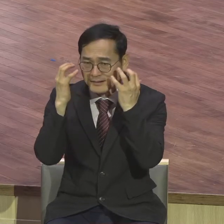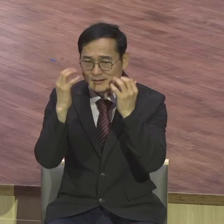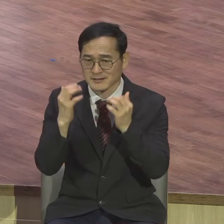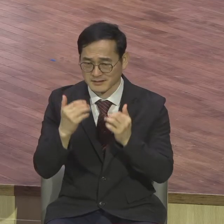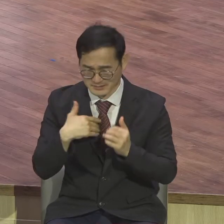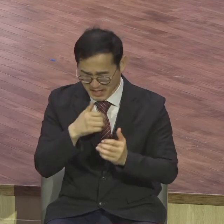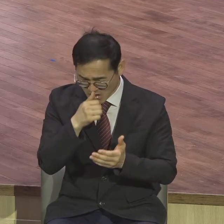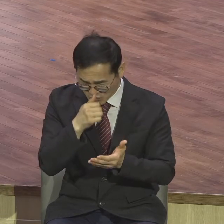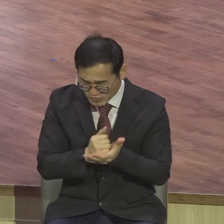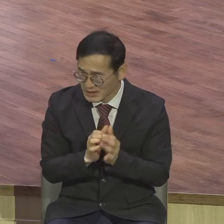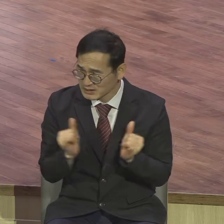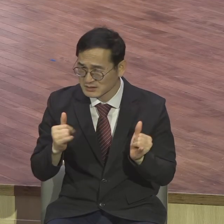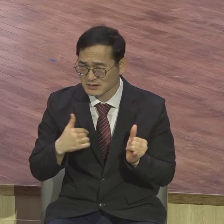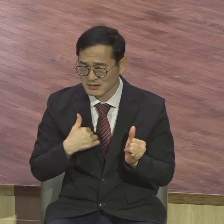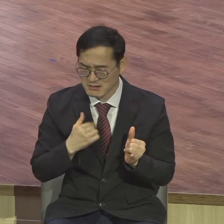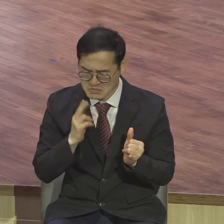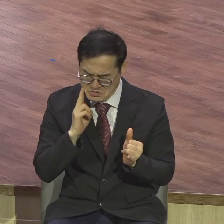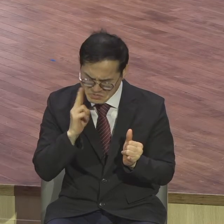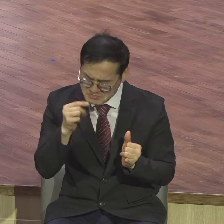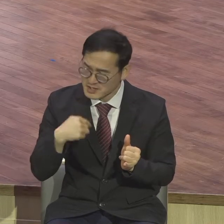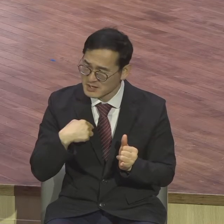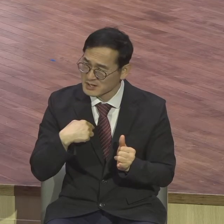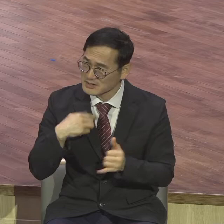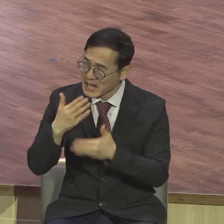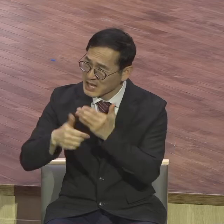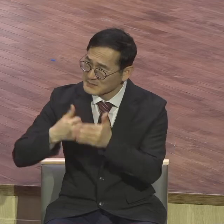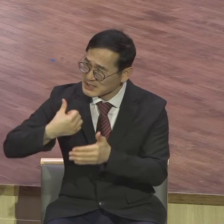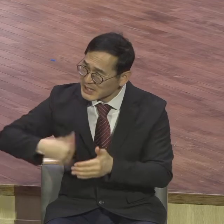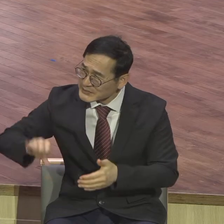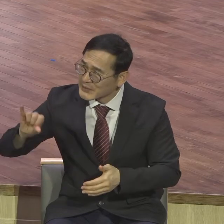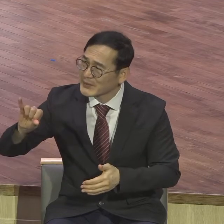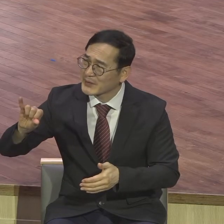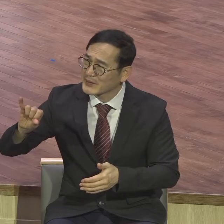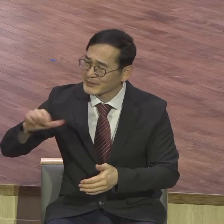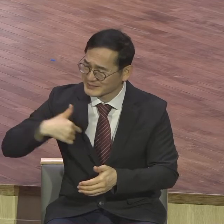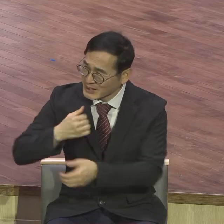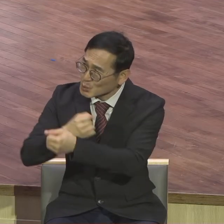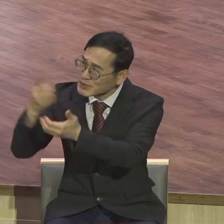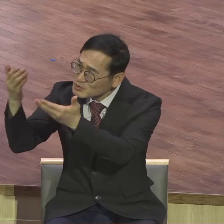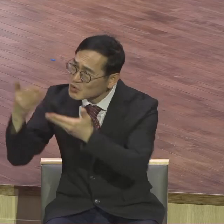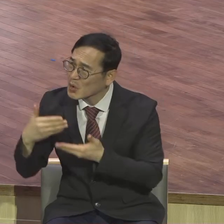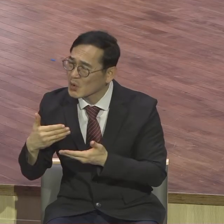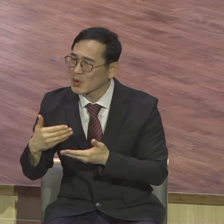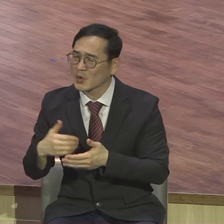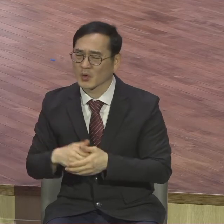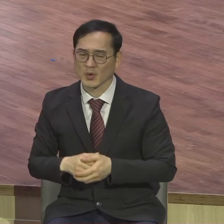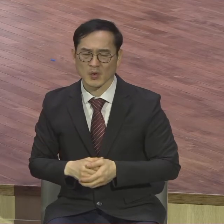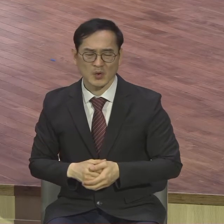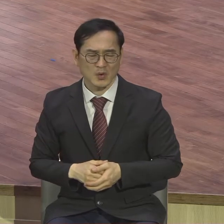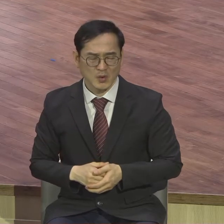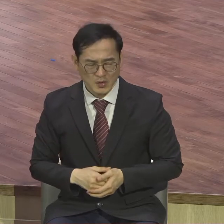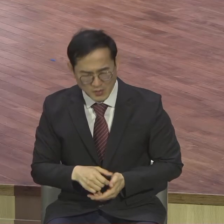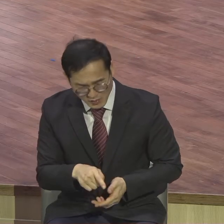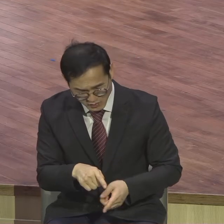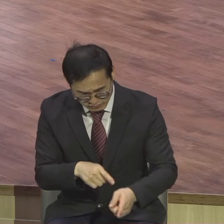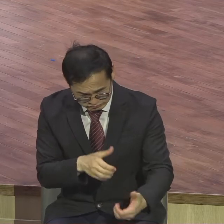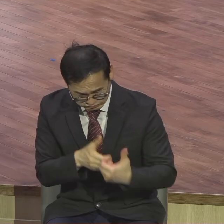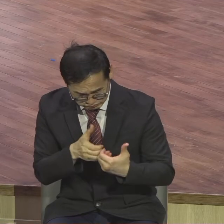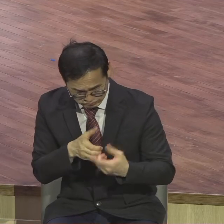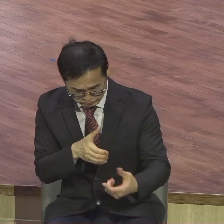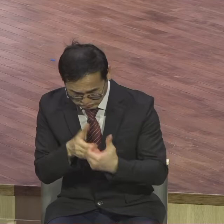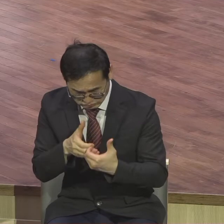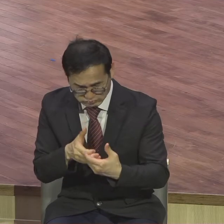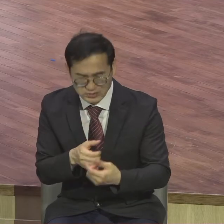죄인을 하나님께서 자녀 삼아 주셨는데 내가 누구를 용서 못하려. 이름 뭐지? 일곱 번 똑같은 죄를 범해도 용서해